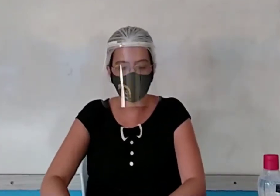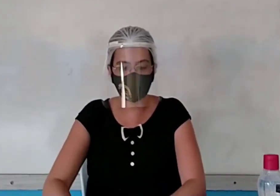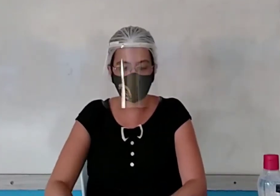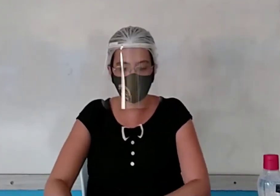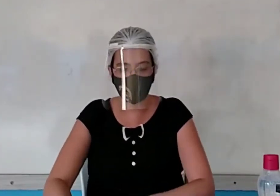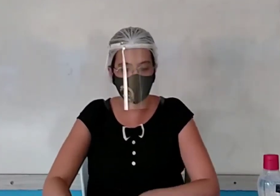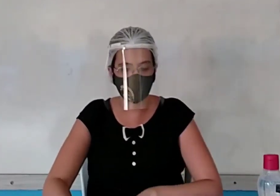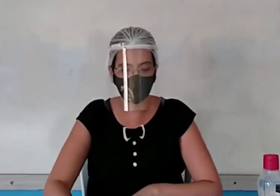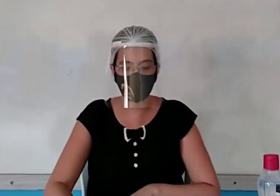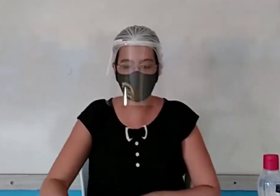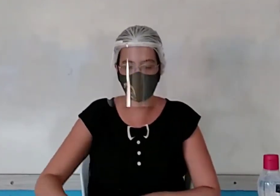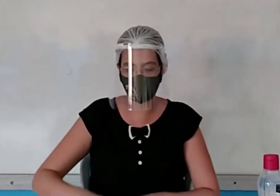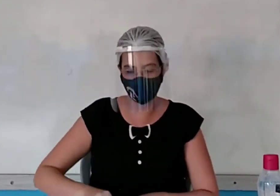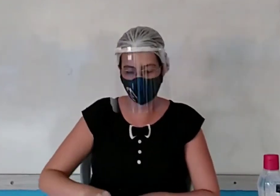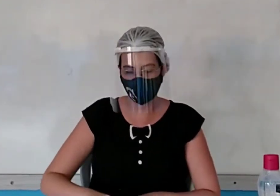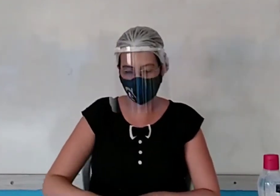trânsito para os pedestres.